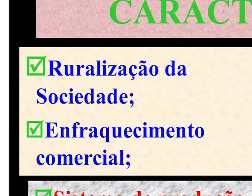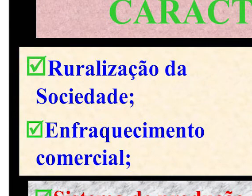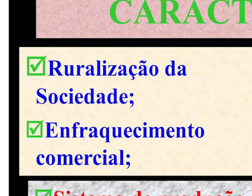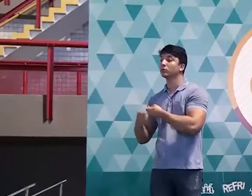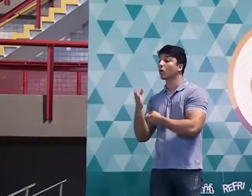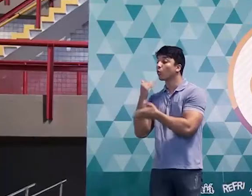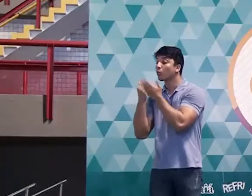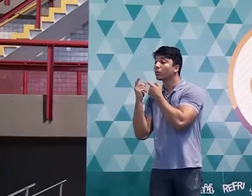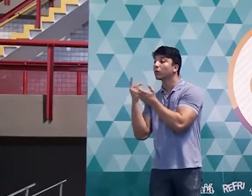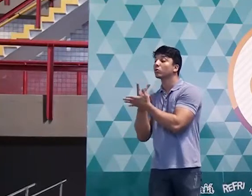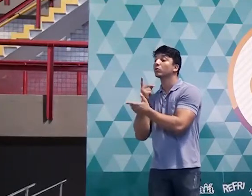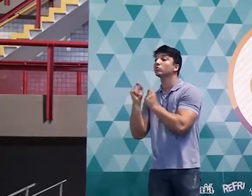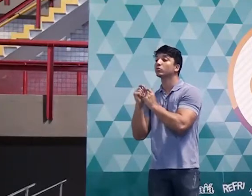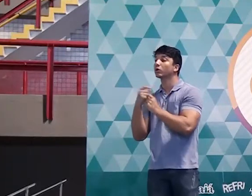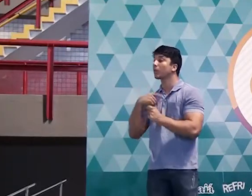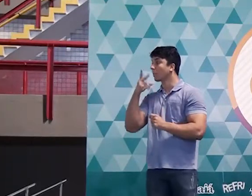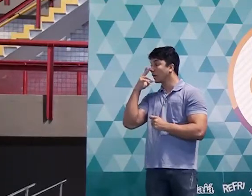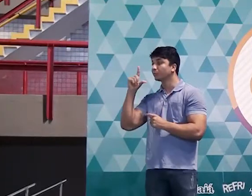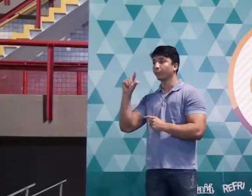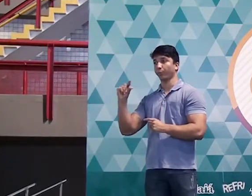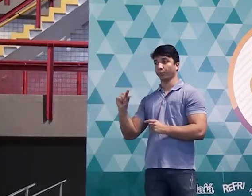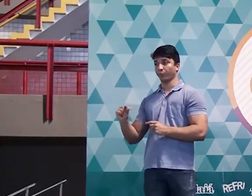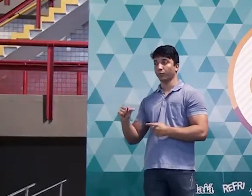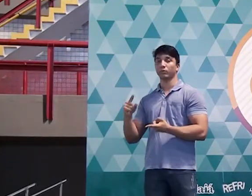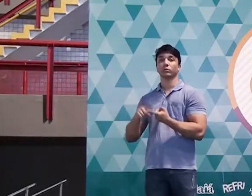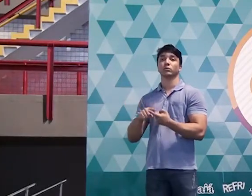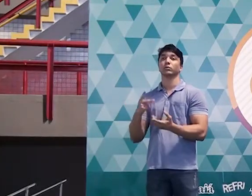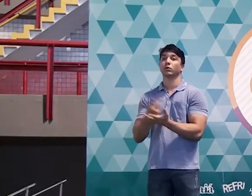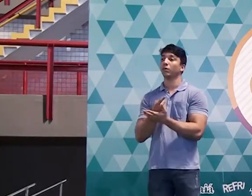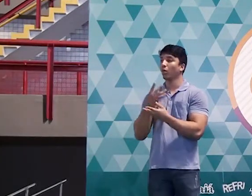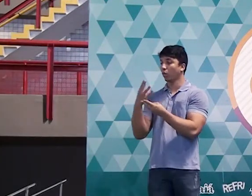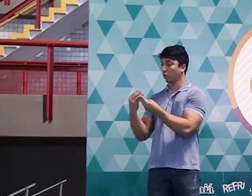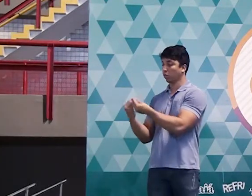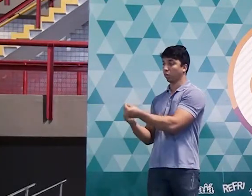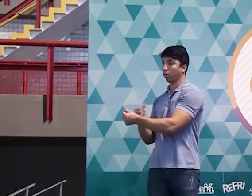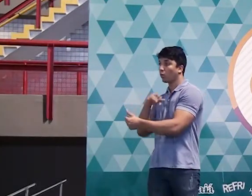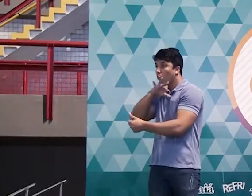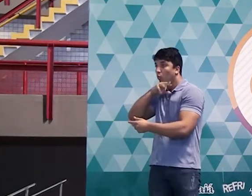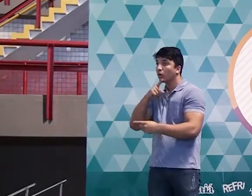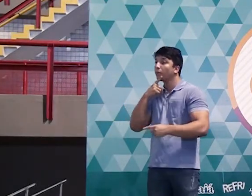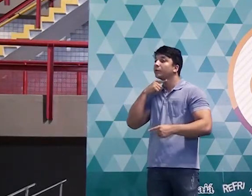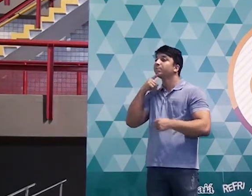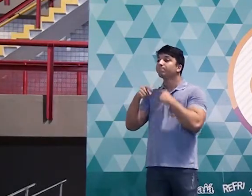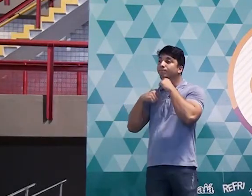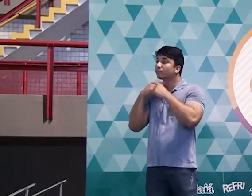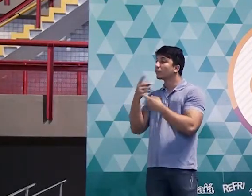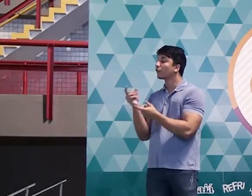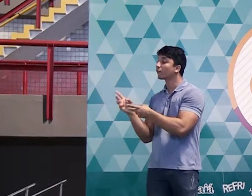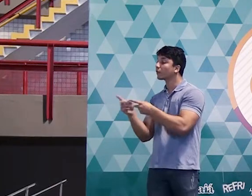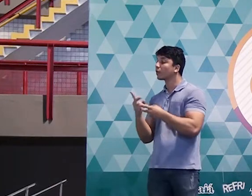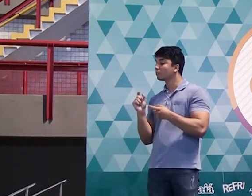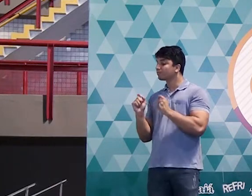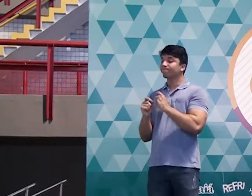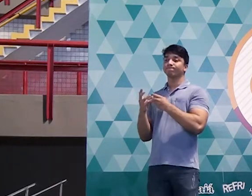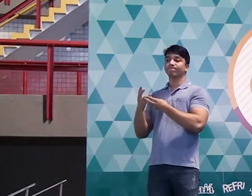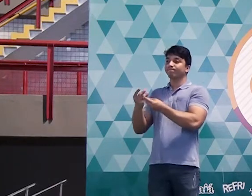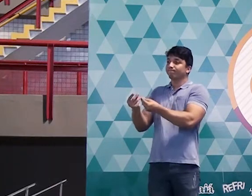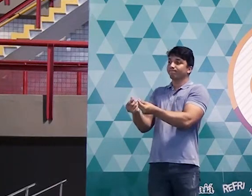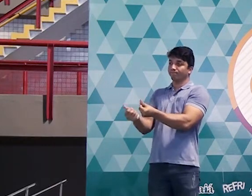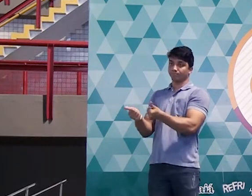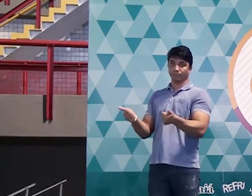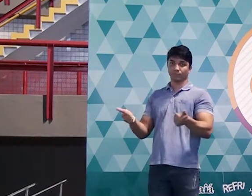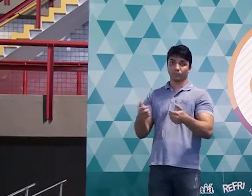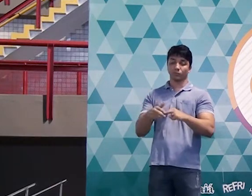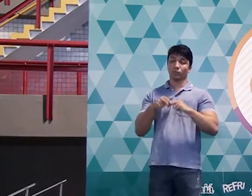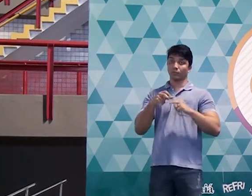tende a ficar perecível, tende a se estragar e você não tem o que comercializar. Concorda?